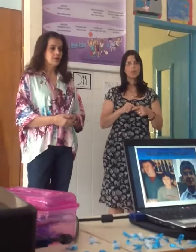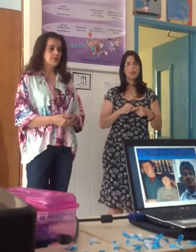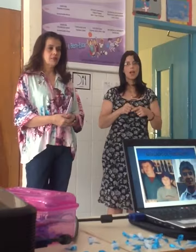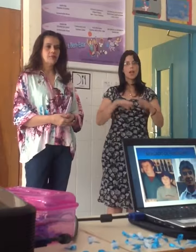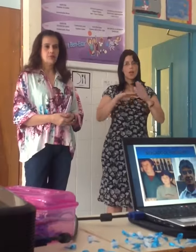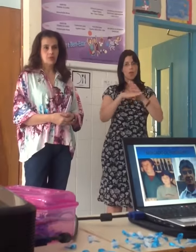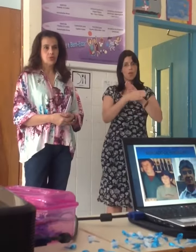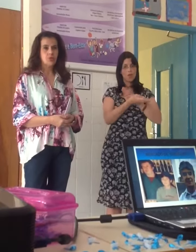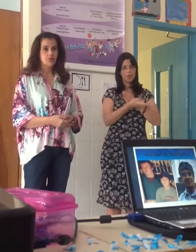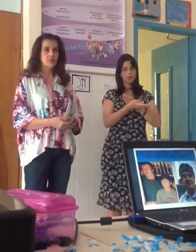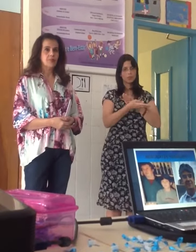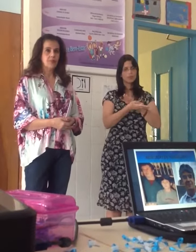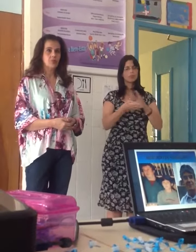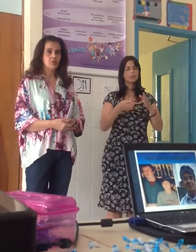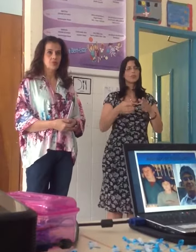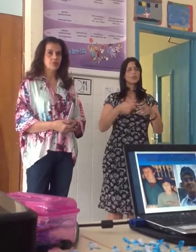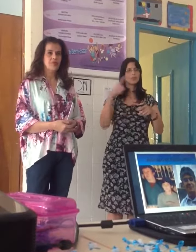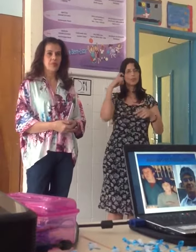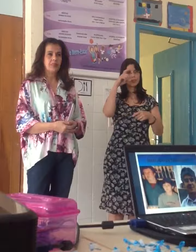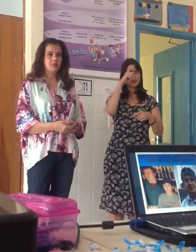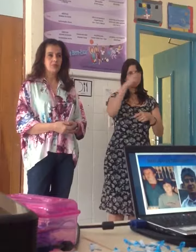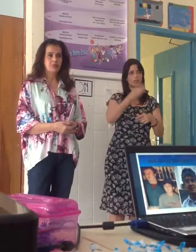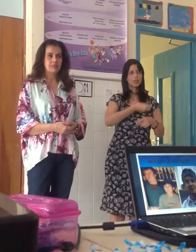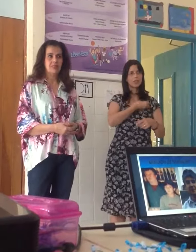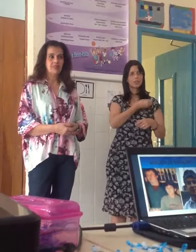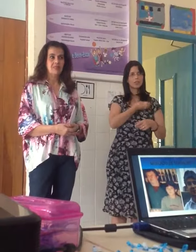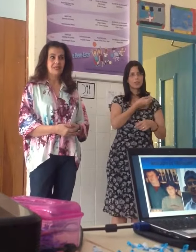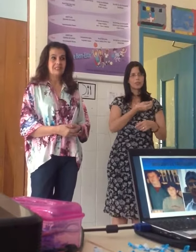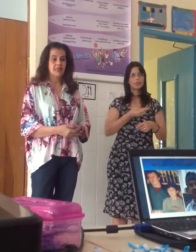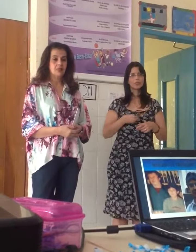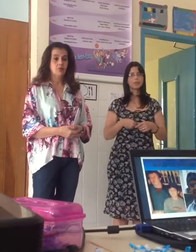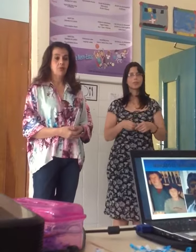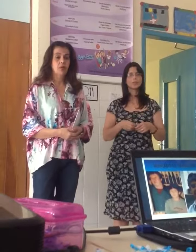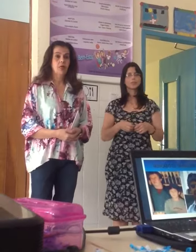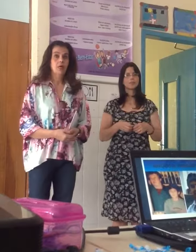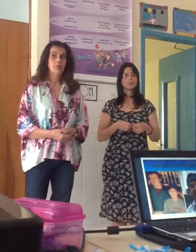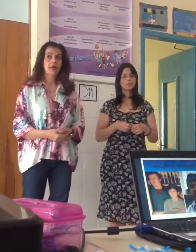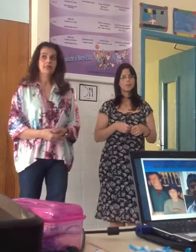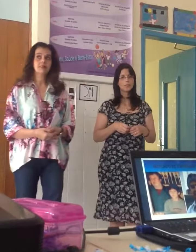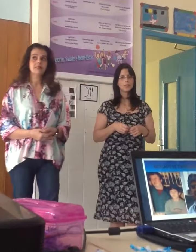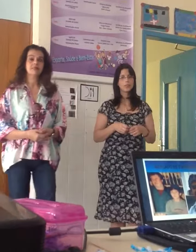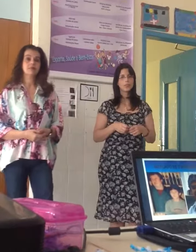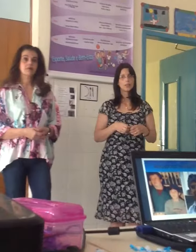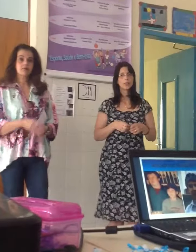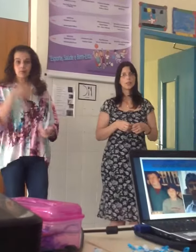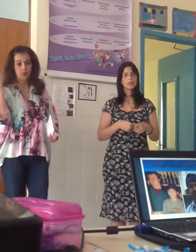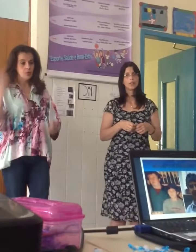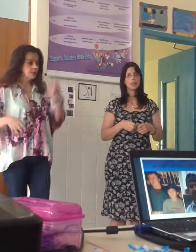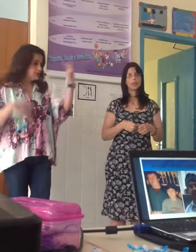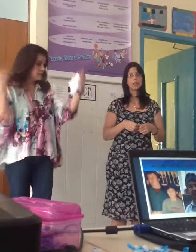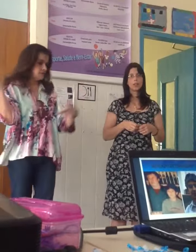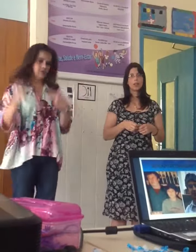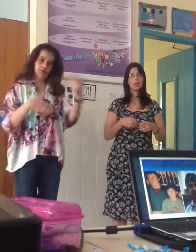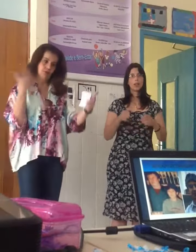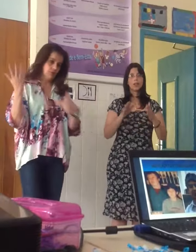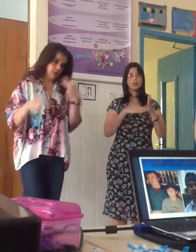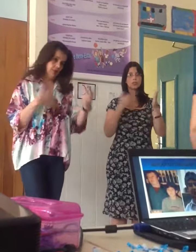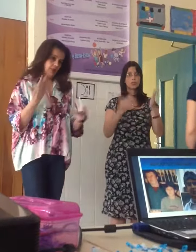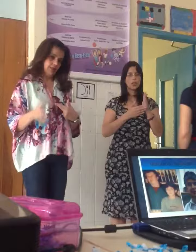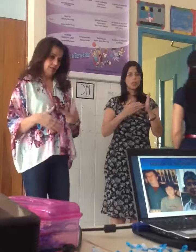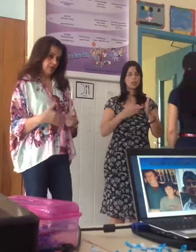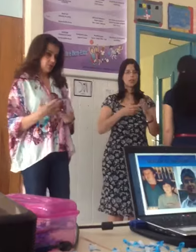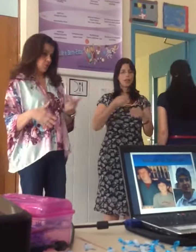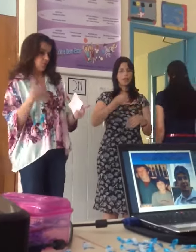que causa tantos transtornos, né, para todos os sofrimentos, assim, demasiado. Mas, com todas